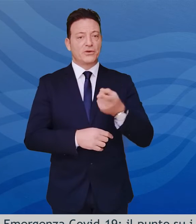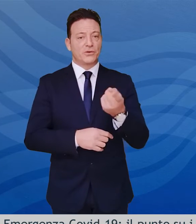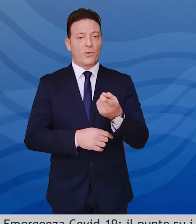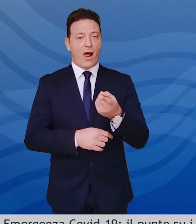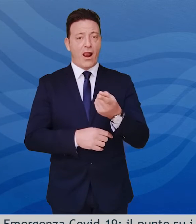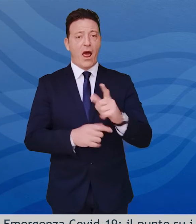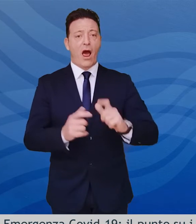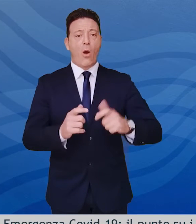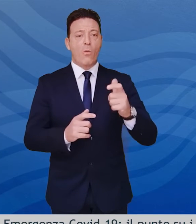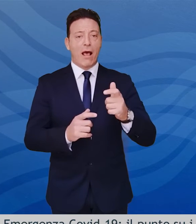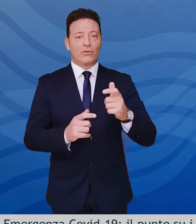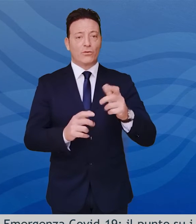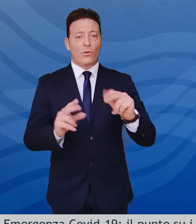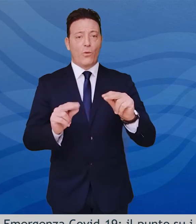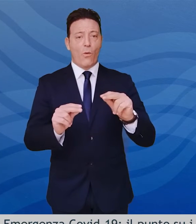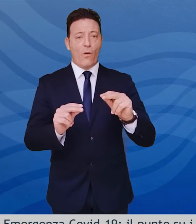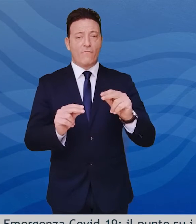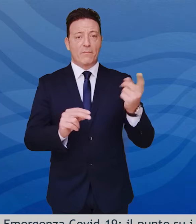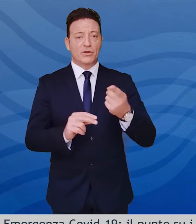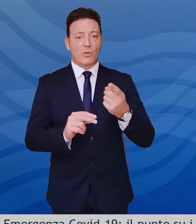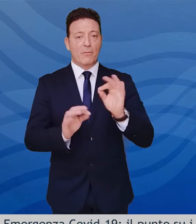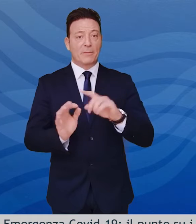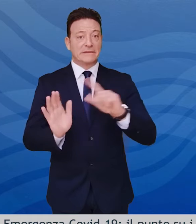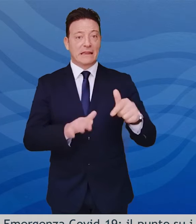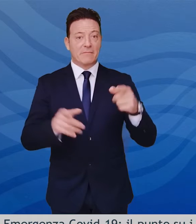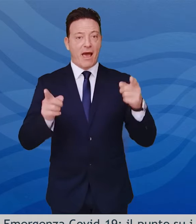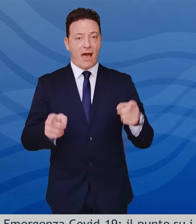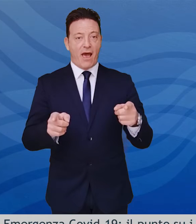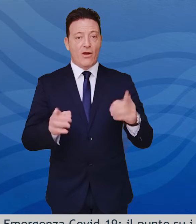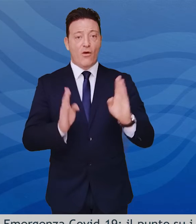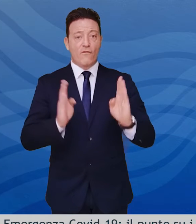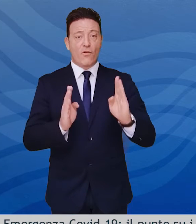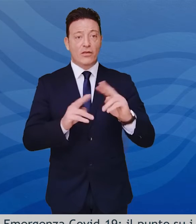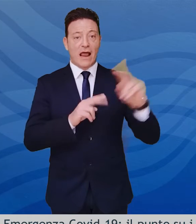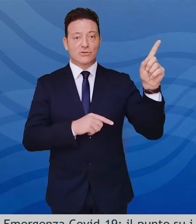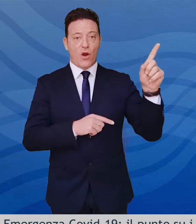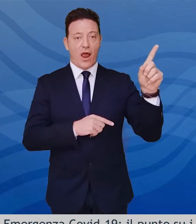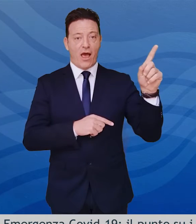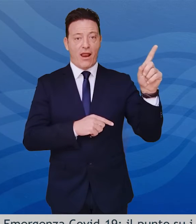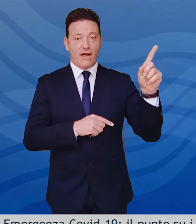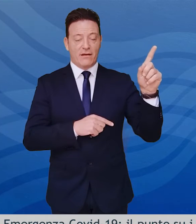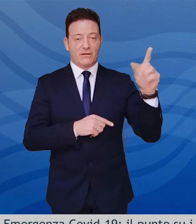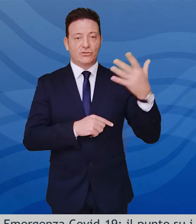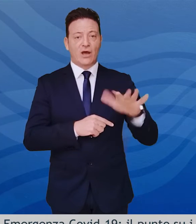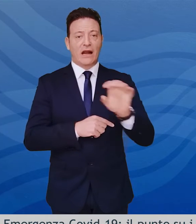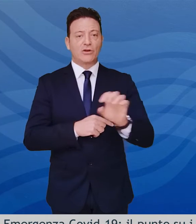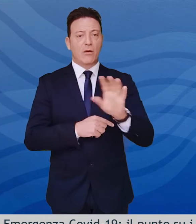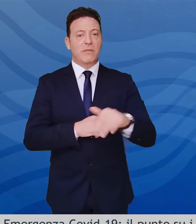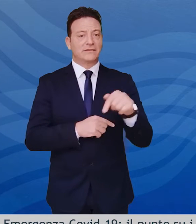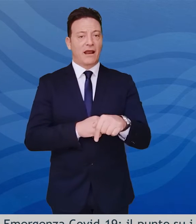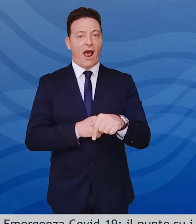di incremento dei nuovi casi nella settimana rispetto alla media nazionale, che nella Regione